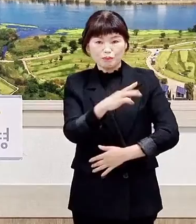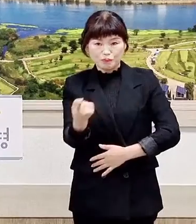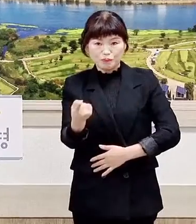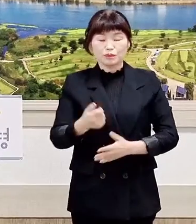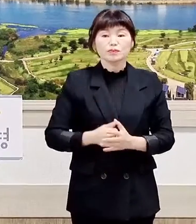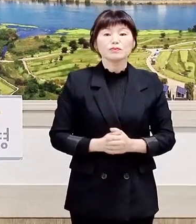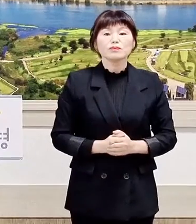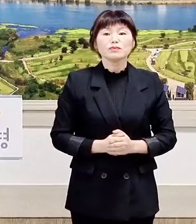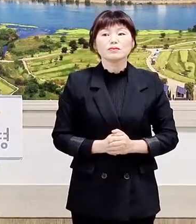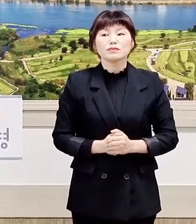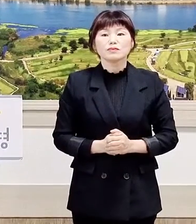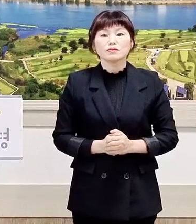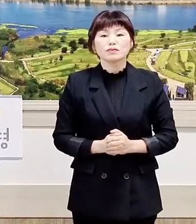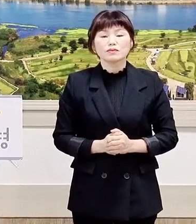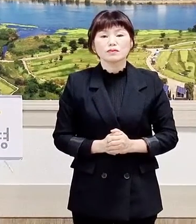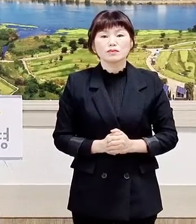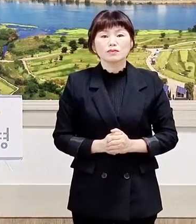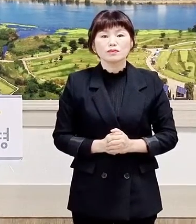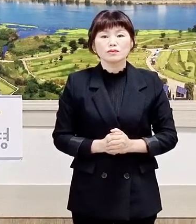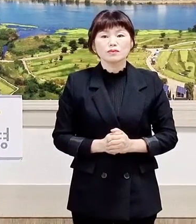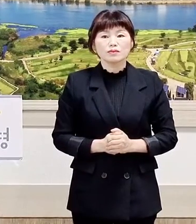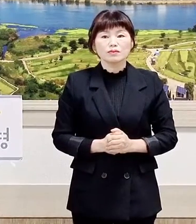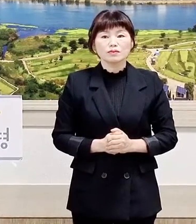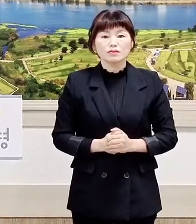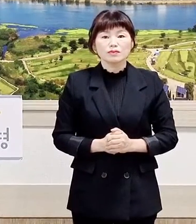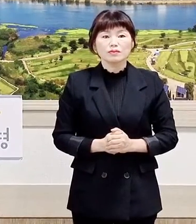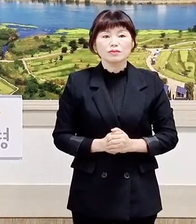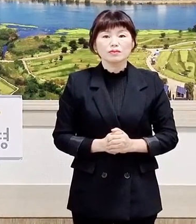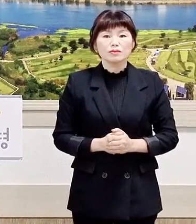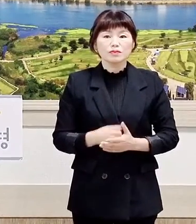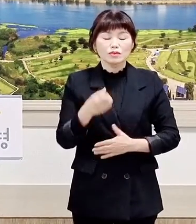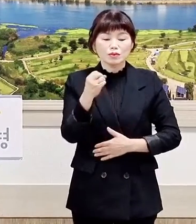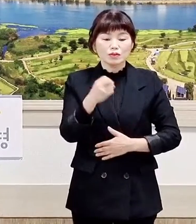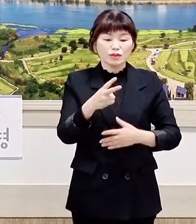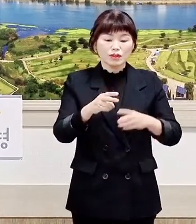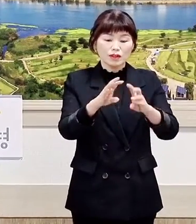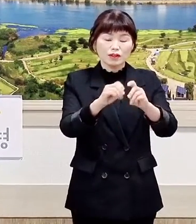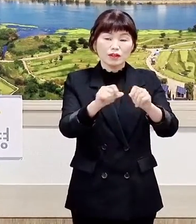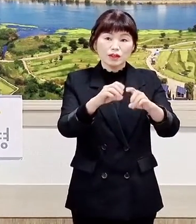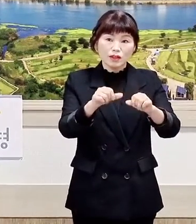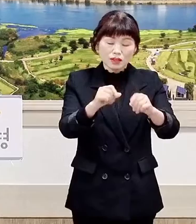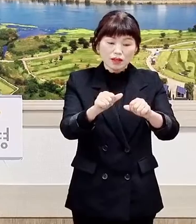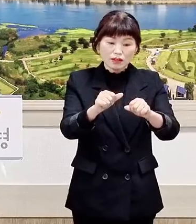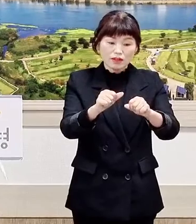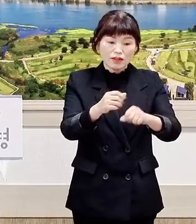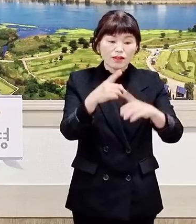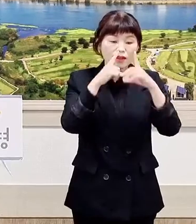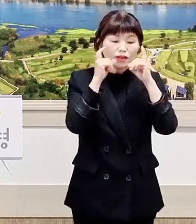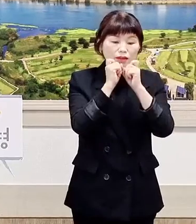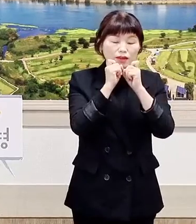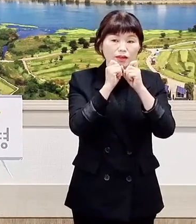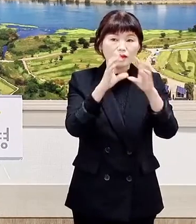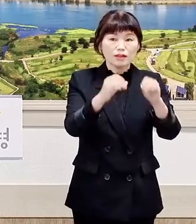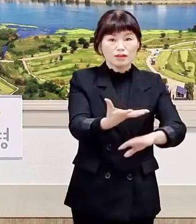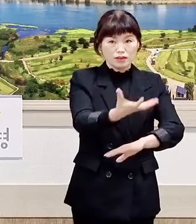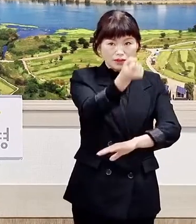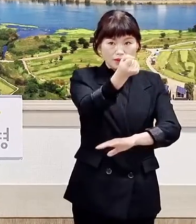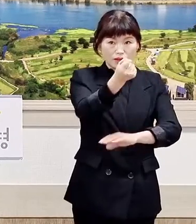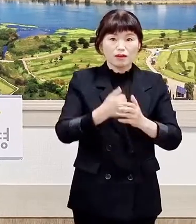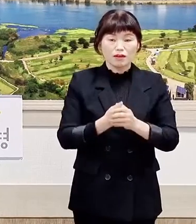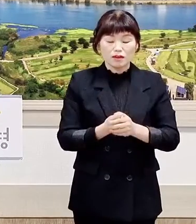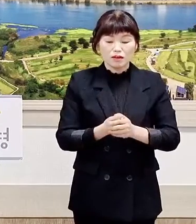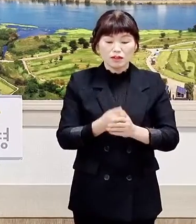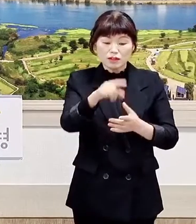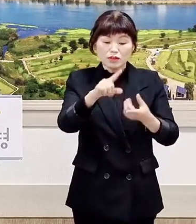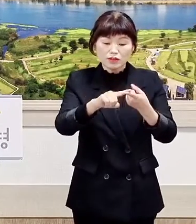다음으로 공흥지구 개발 당시 토지 보상지가 특정인의 소유였고 개발 특혜가